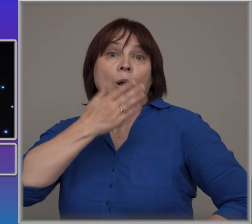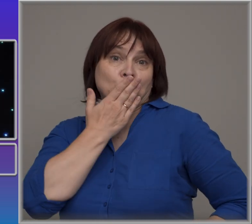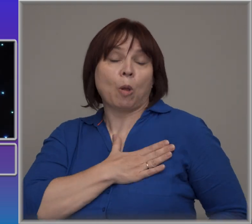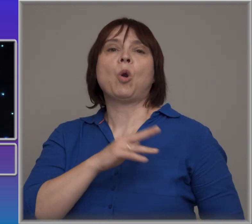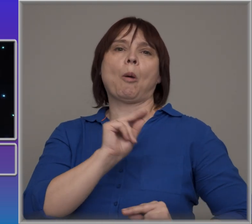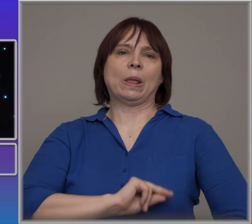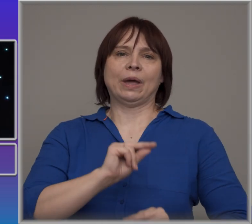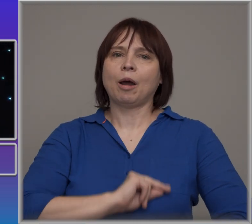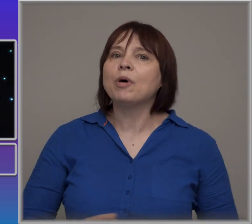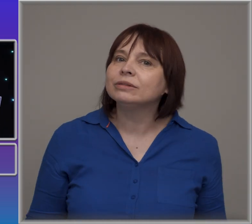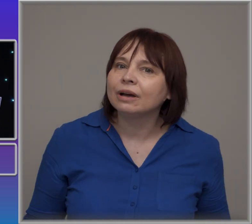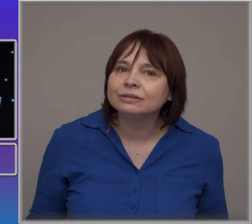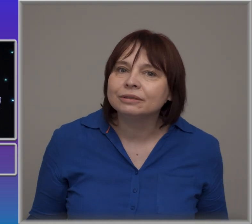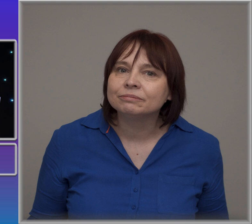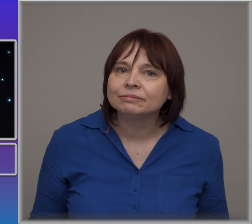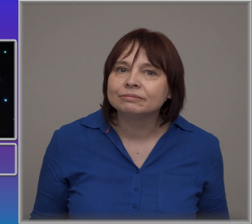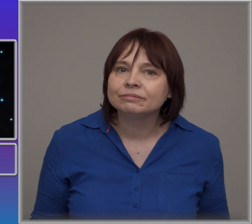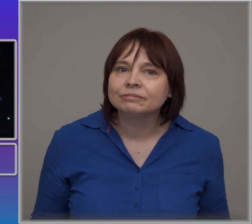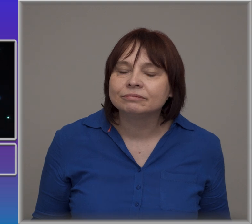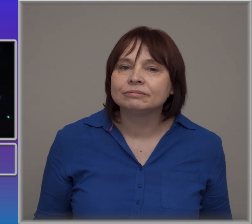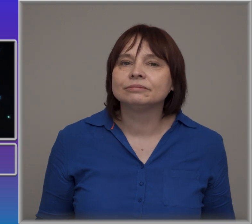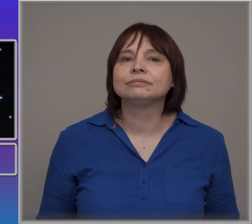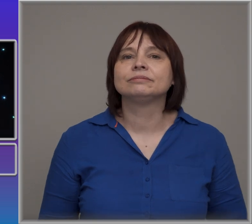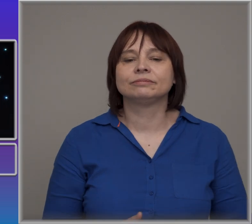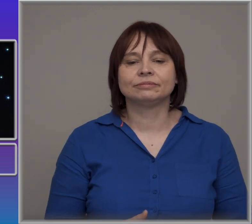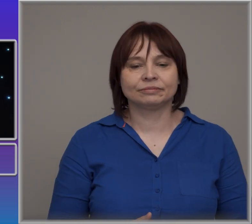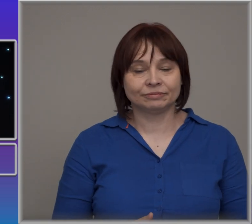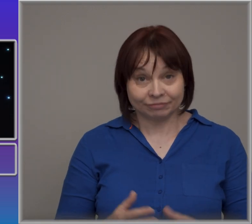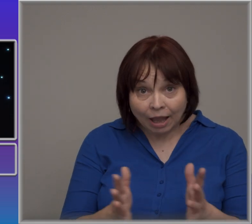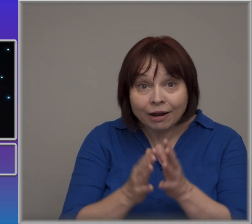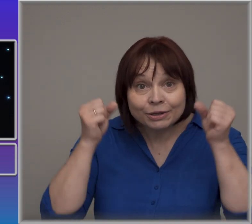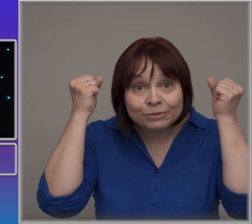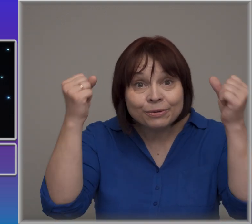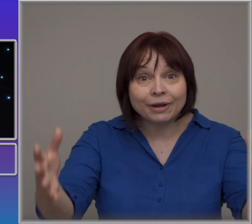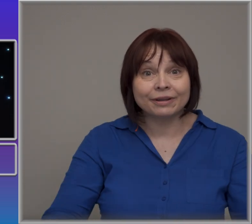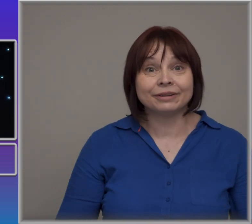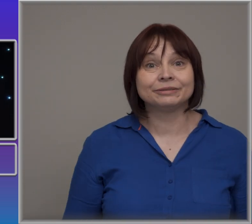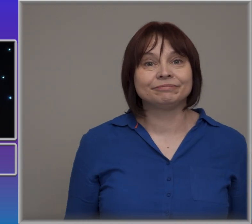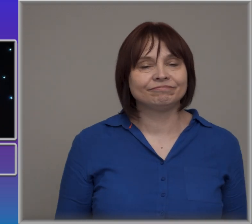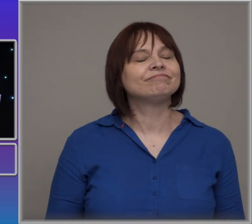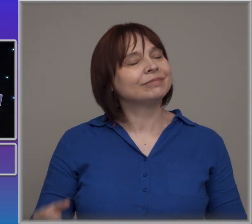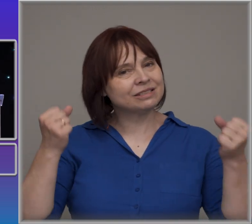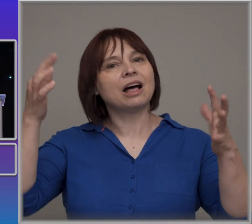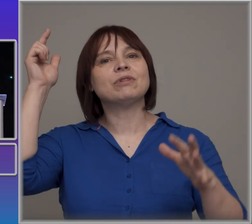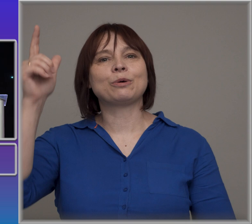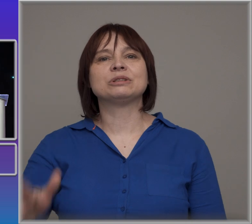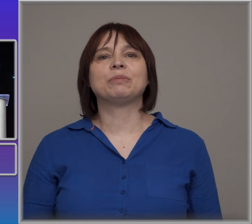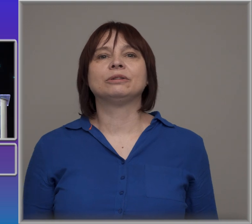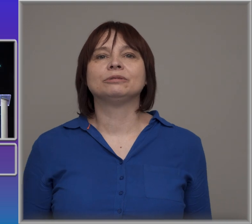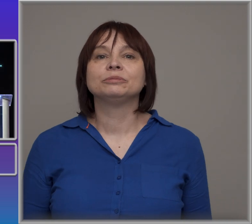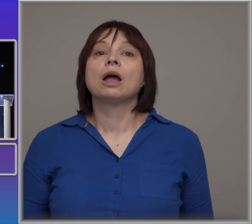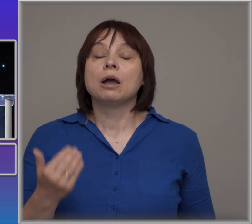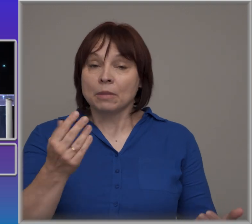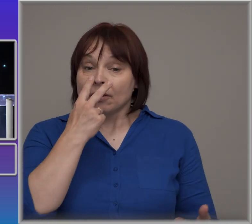Священное Писание поместило эти строки? Для того, чтобы мы понимали, что Бог ни в коем случае не обесценивает